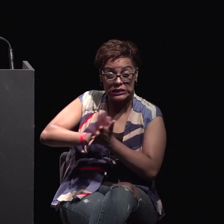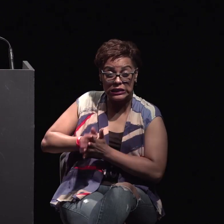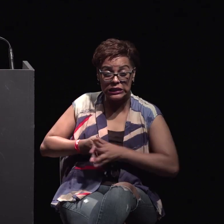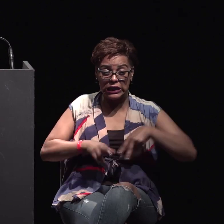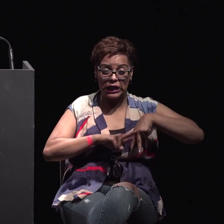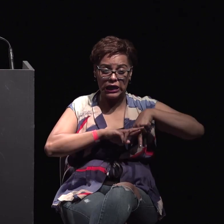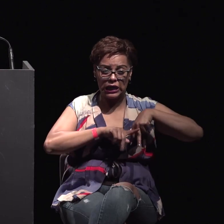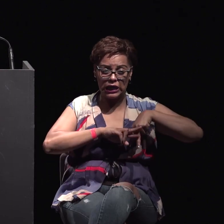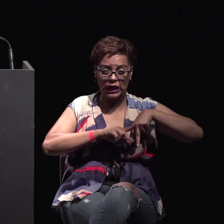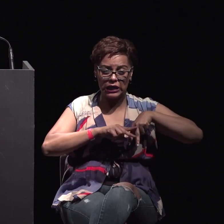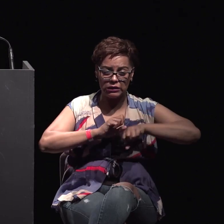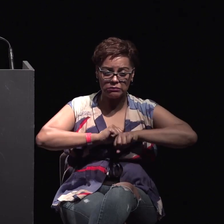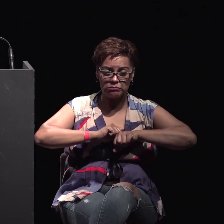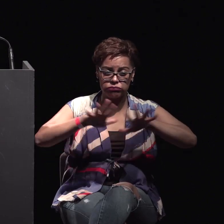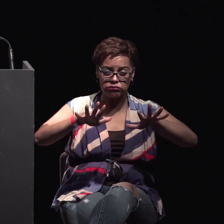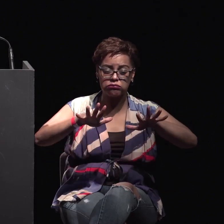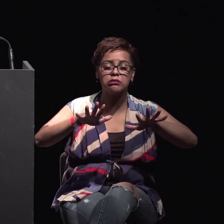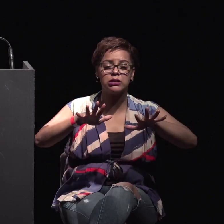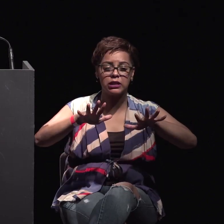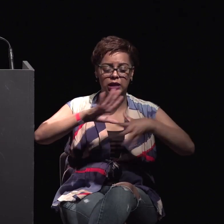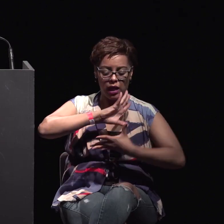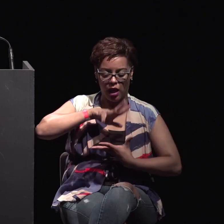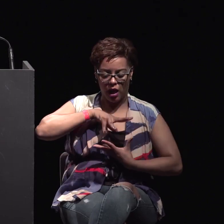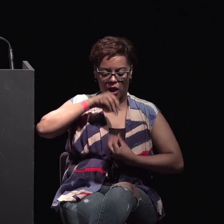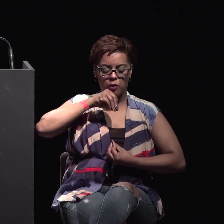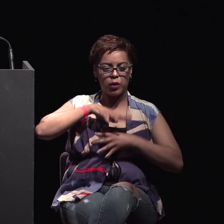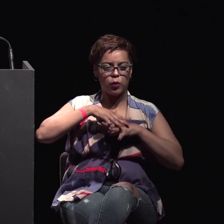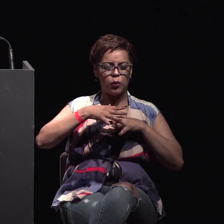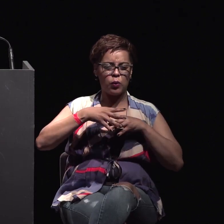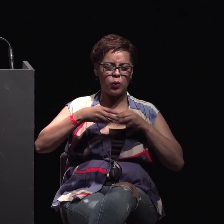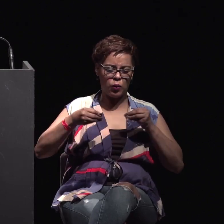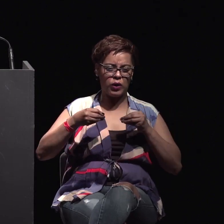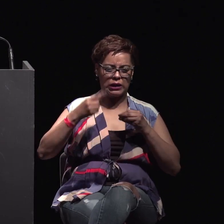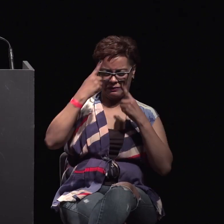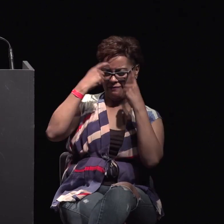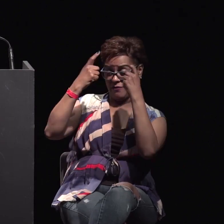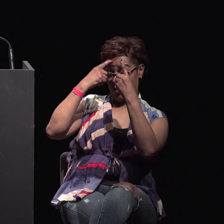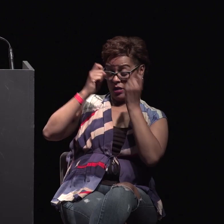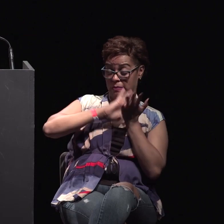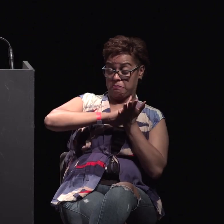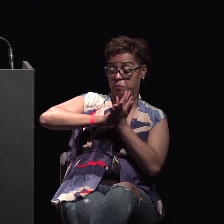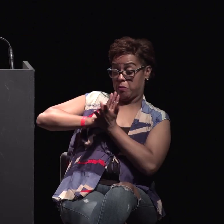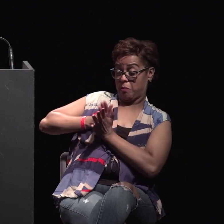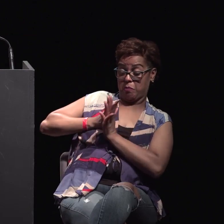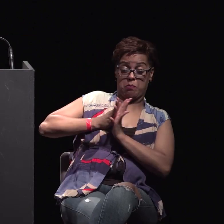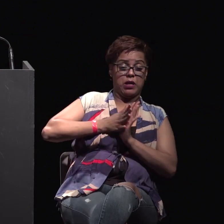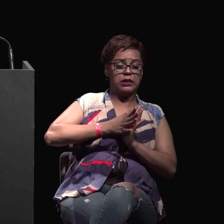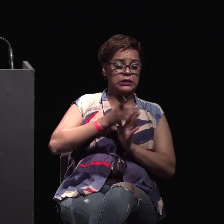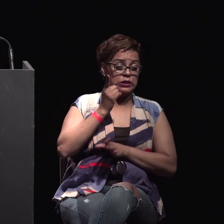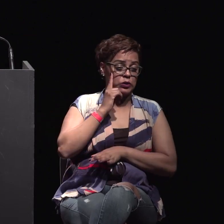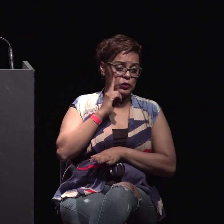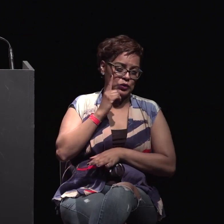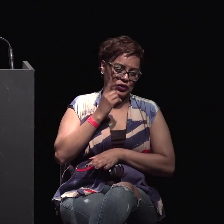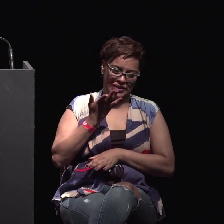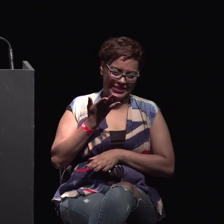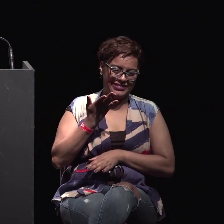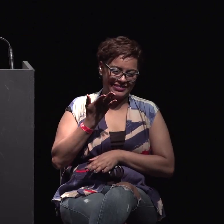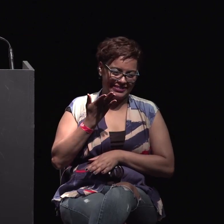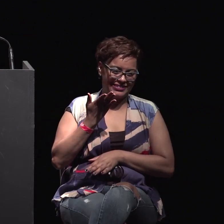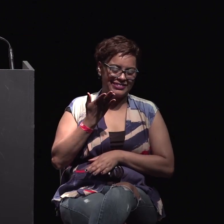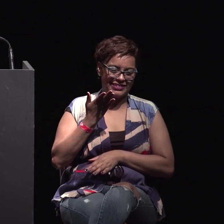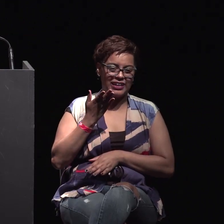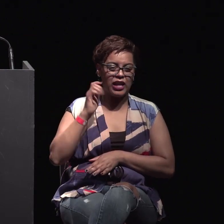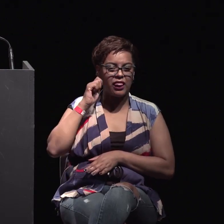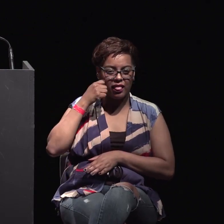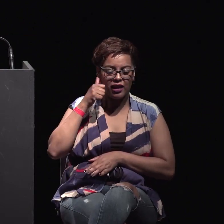gênero e cura da alma estraçalhada pelas violências cotidianas que nos atingem